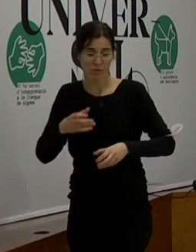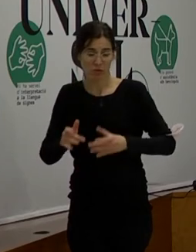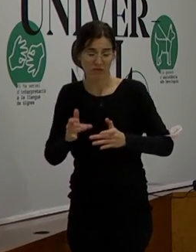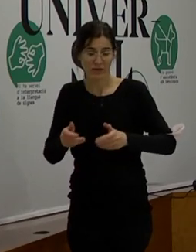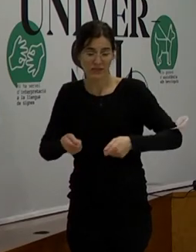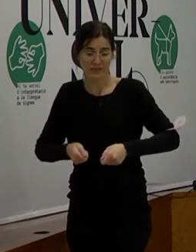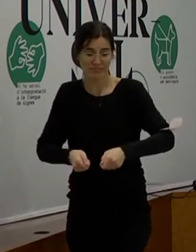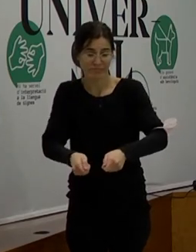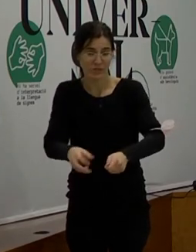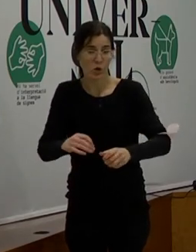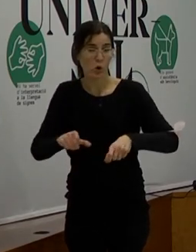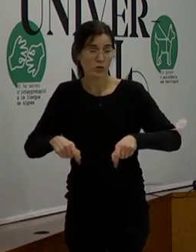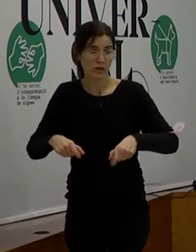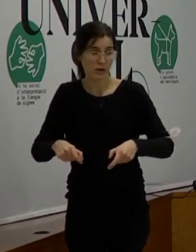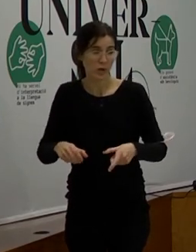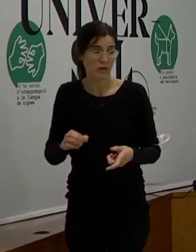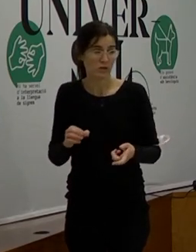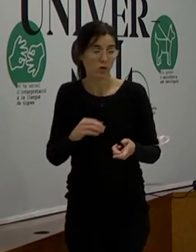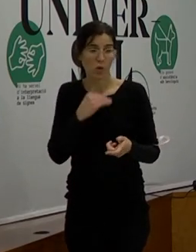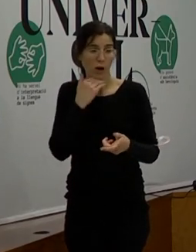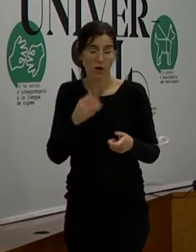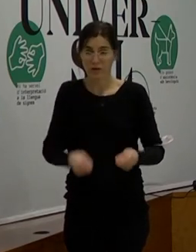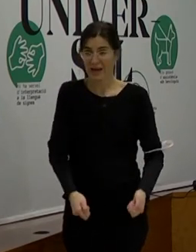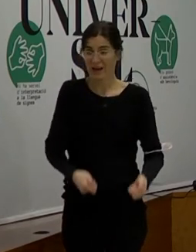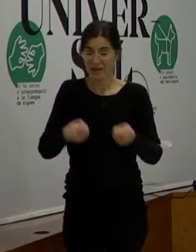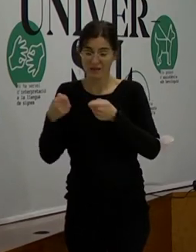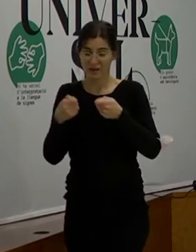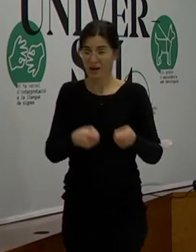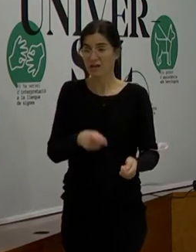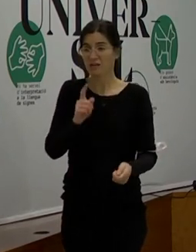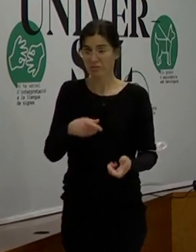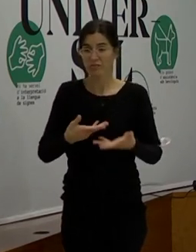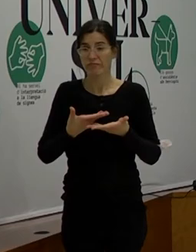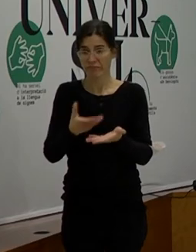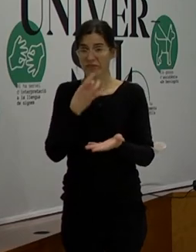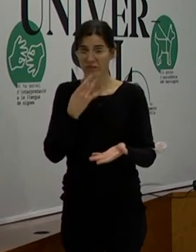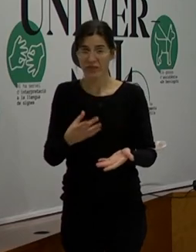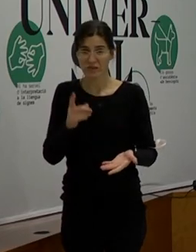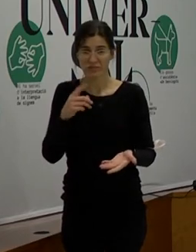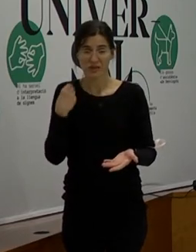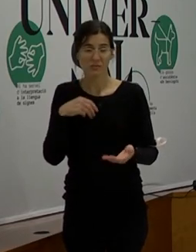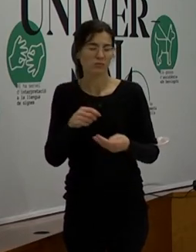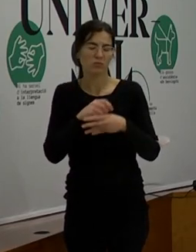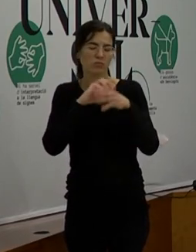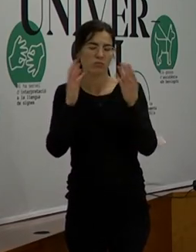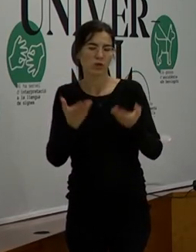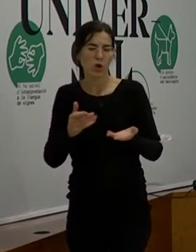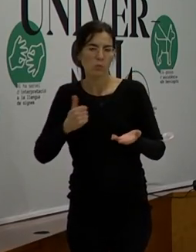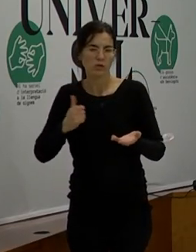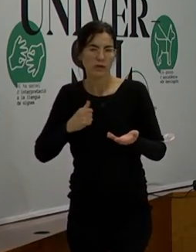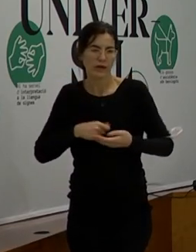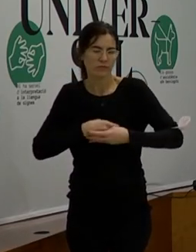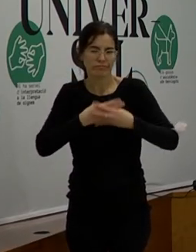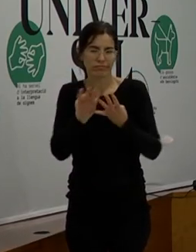de les cadires de rodes i del que va carga i descarga, vale? I tens un munt de possibilitats de